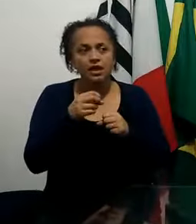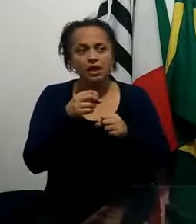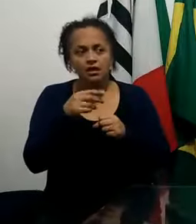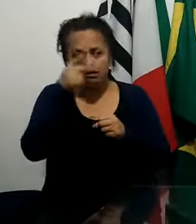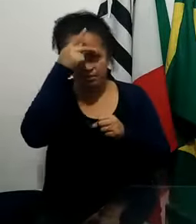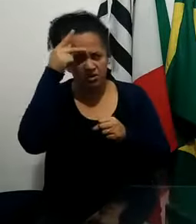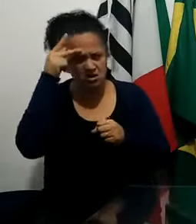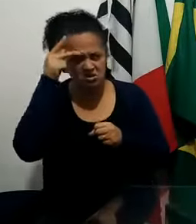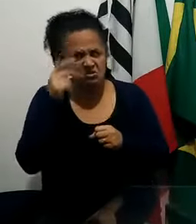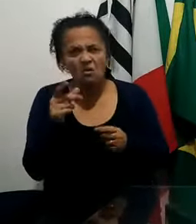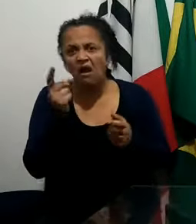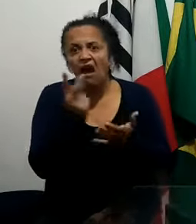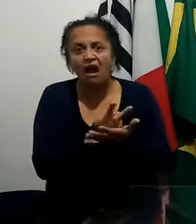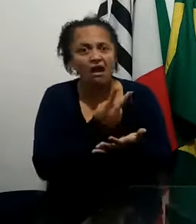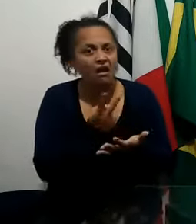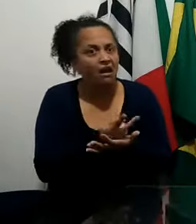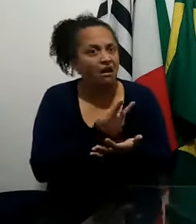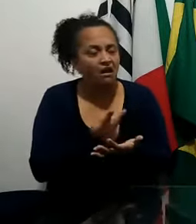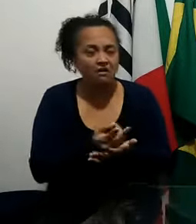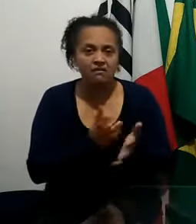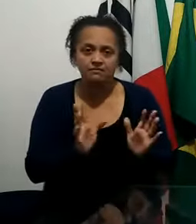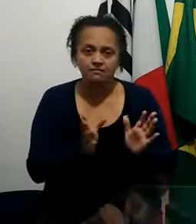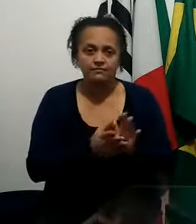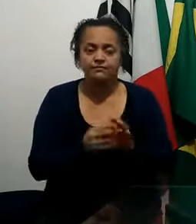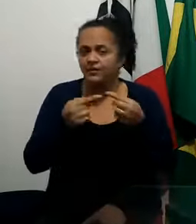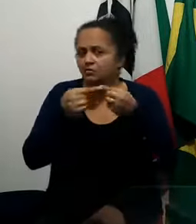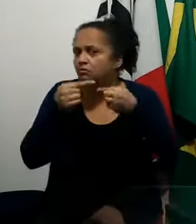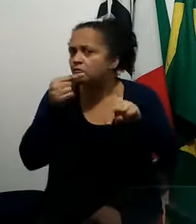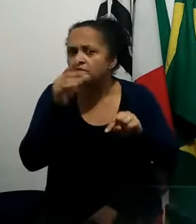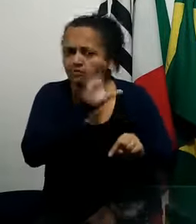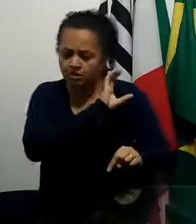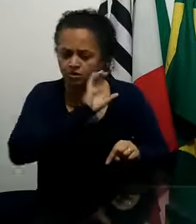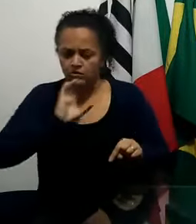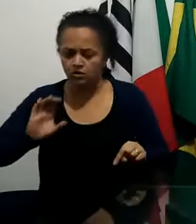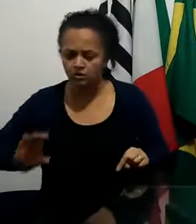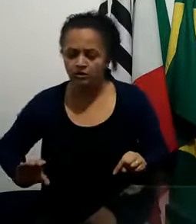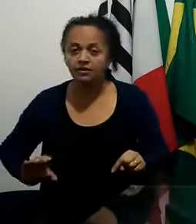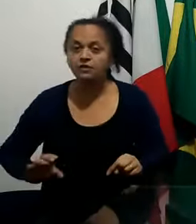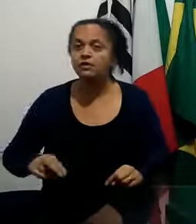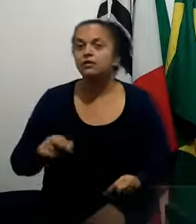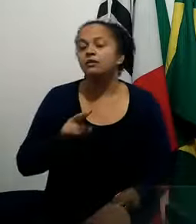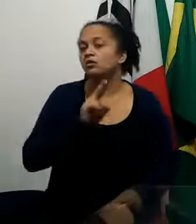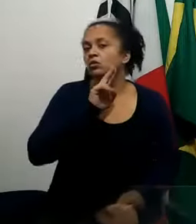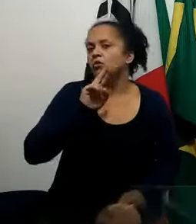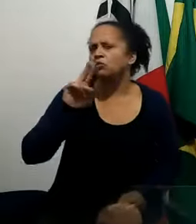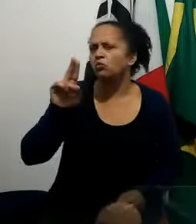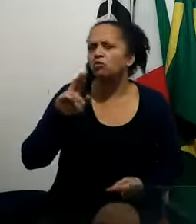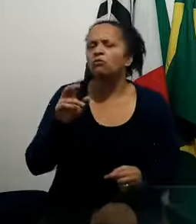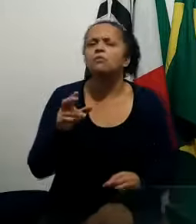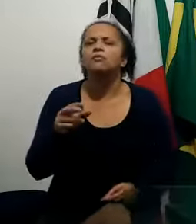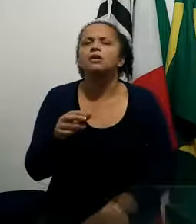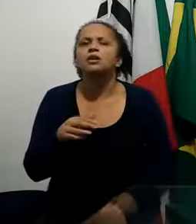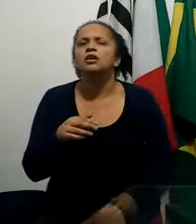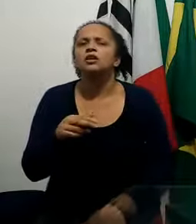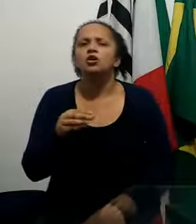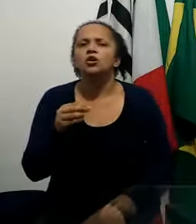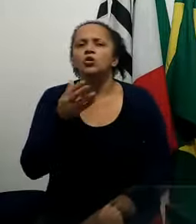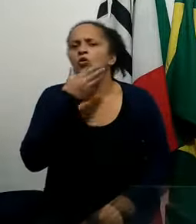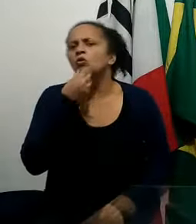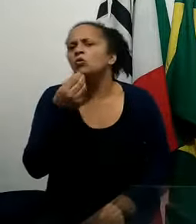né? O anticristo, chamado de homem do pecado, homem da iniquidade, ele vai colocar